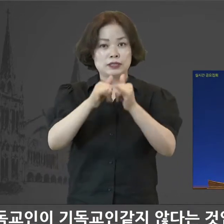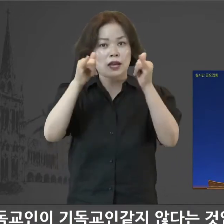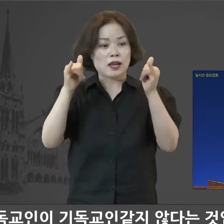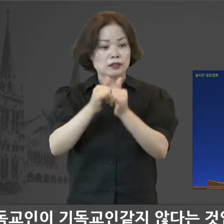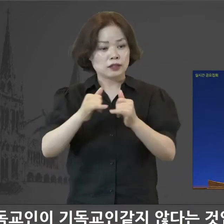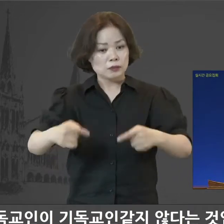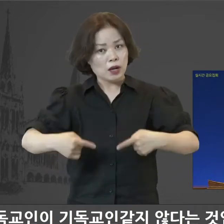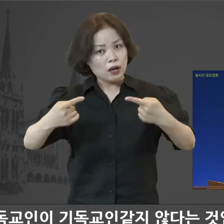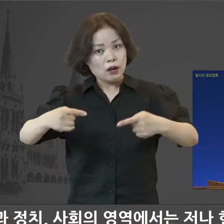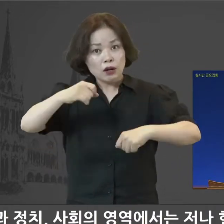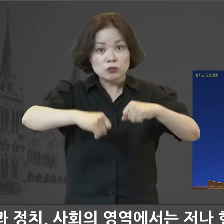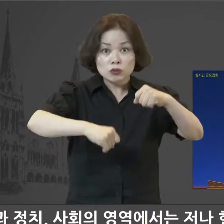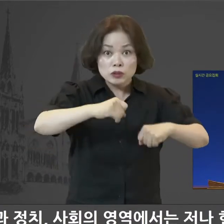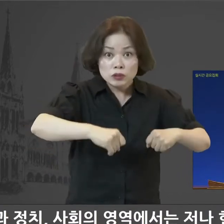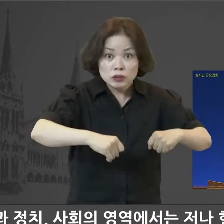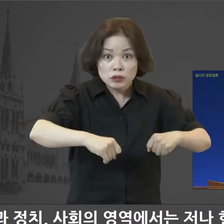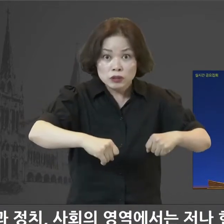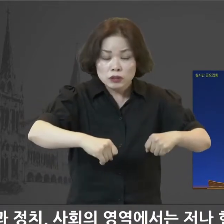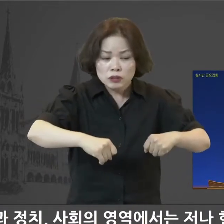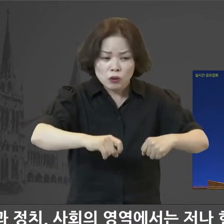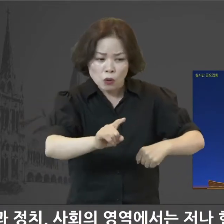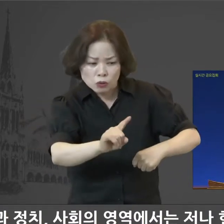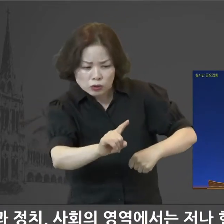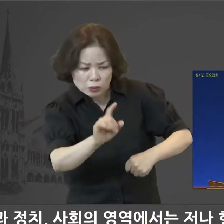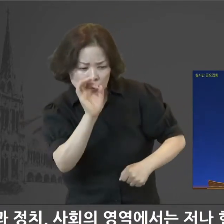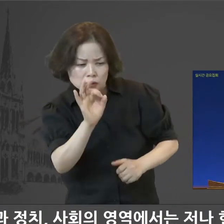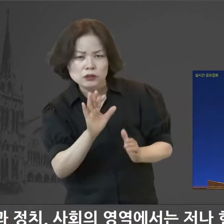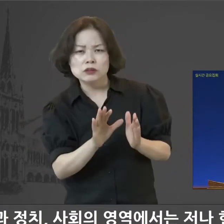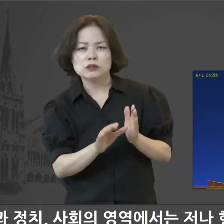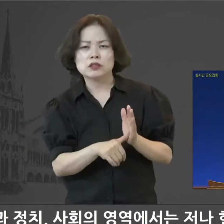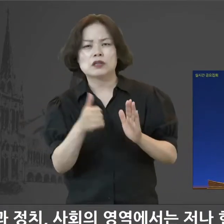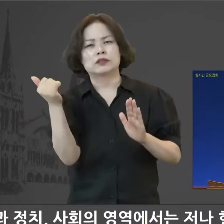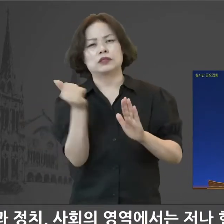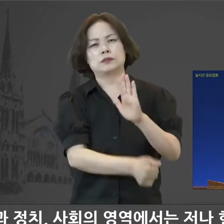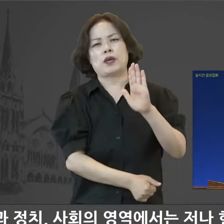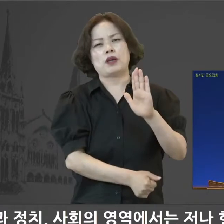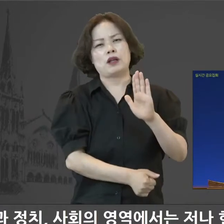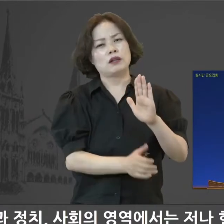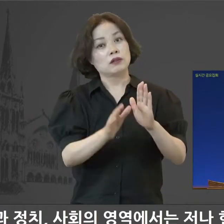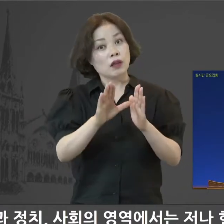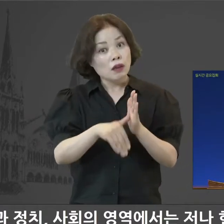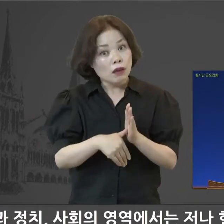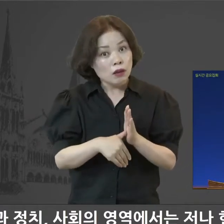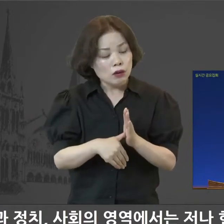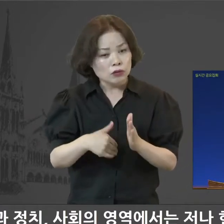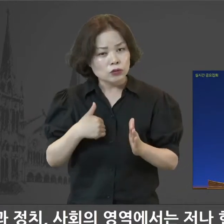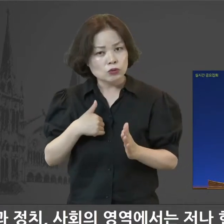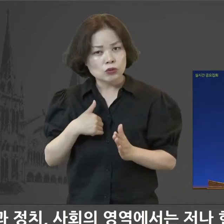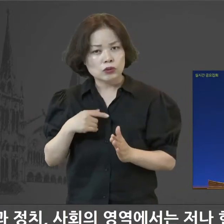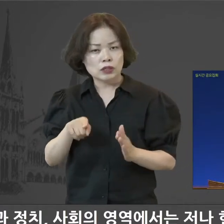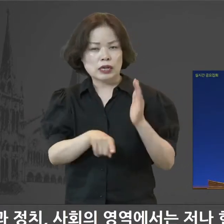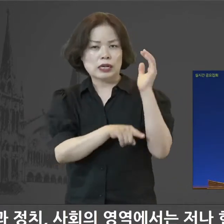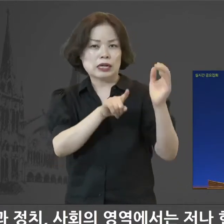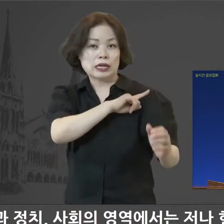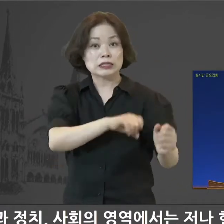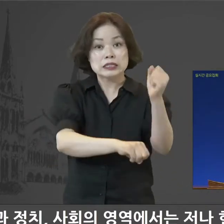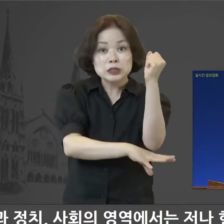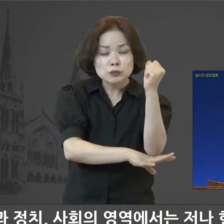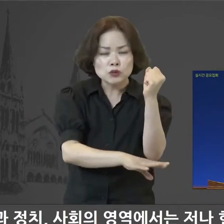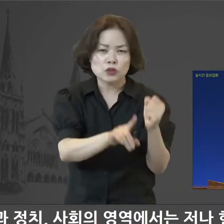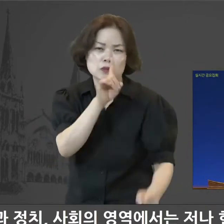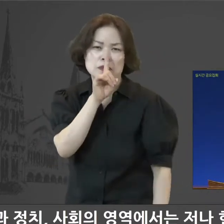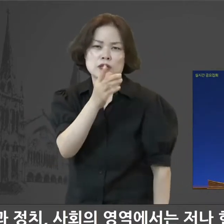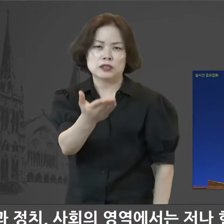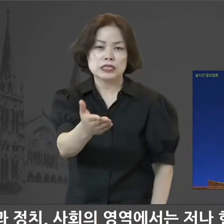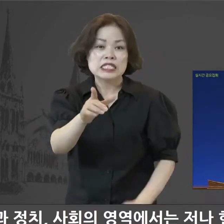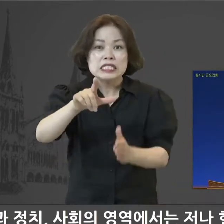참여 활동이나 이런 것들이 어떤 지점에서 우리가 실패하게 되느냐라고 할 때 저도 가장 근본적인 문제를 지적하지 않을 수